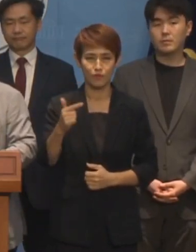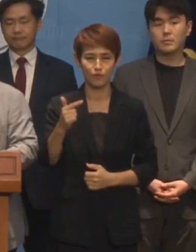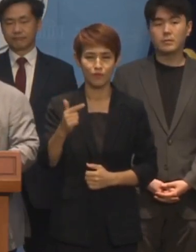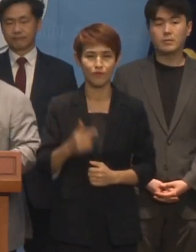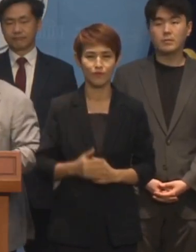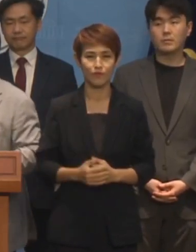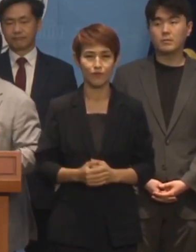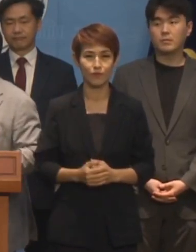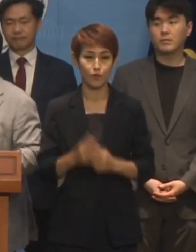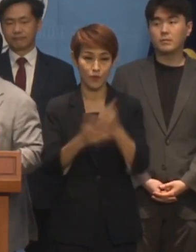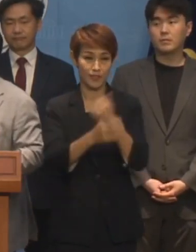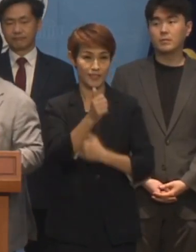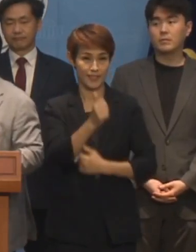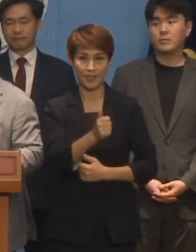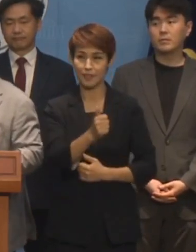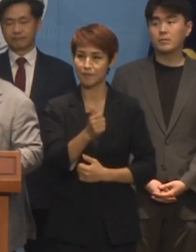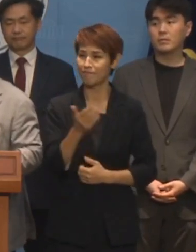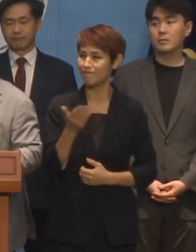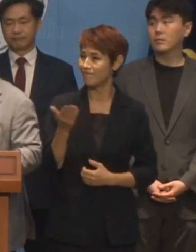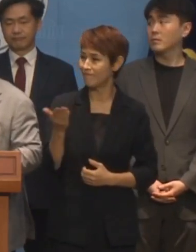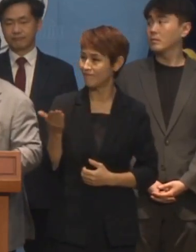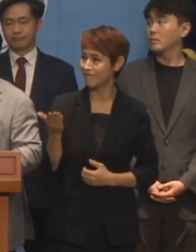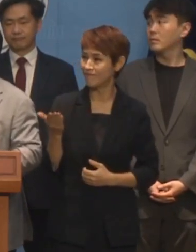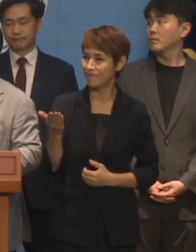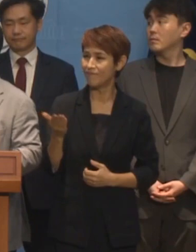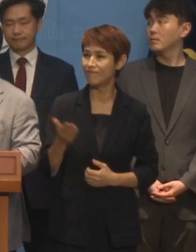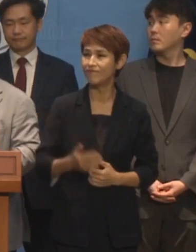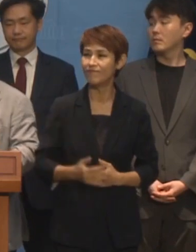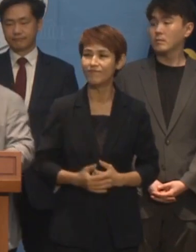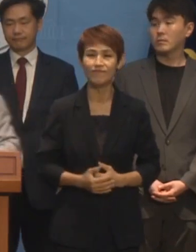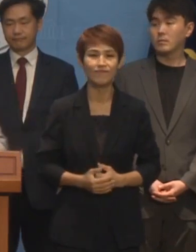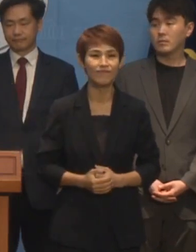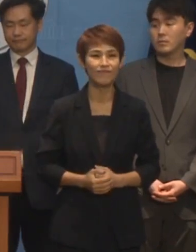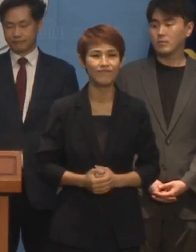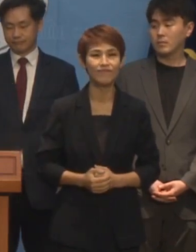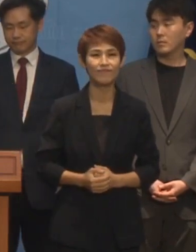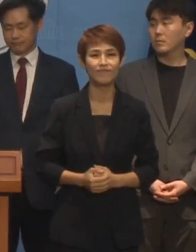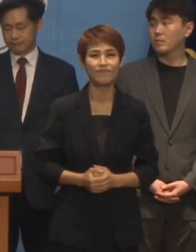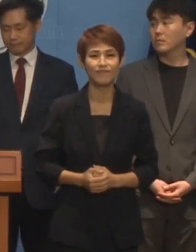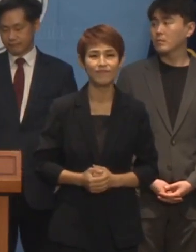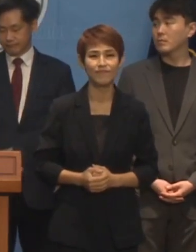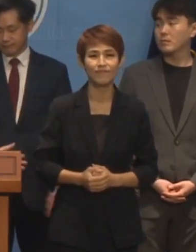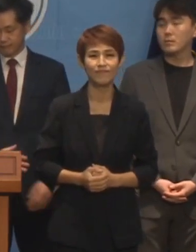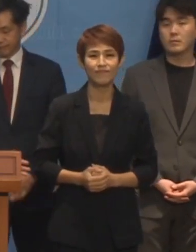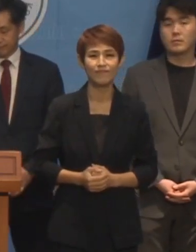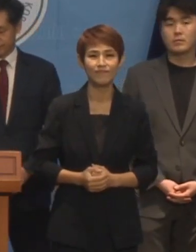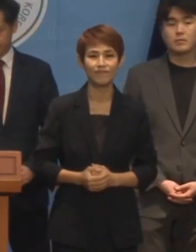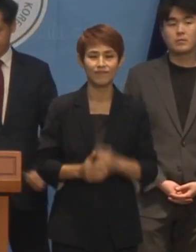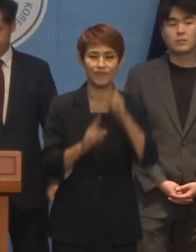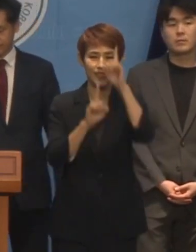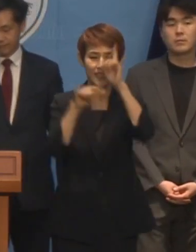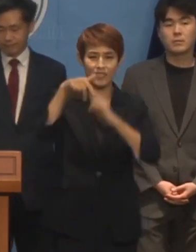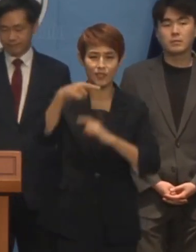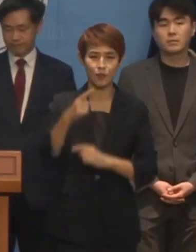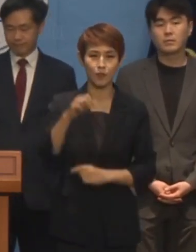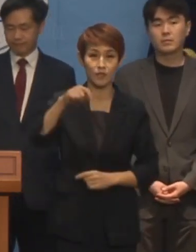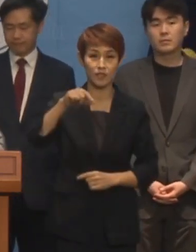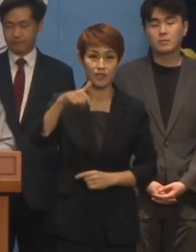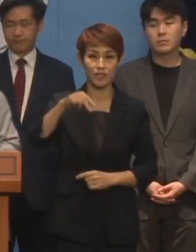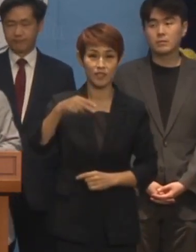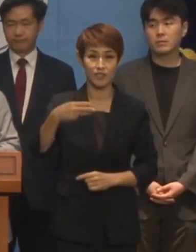양천을 위원장님이십니다. 소개합니다. 박수. 예. 그 다음에 이종철